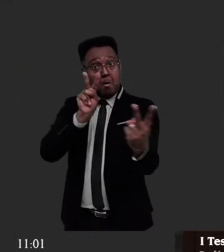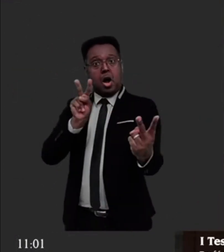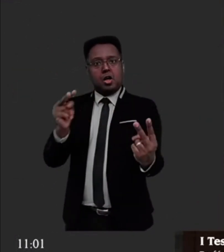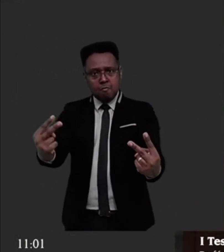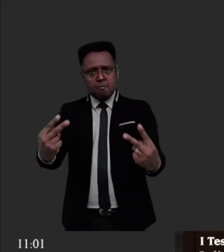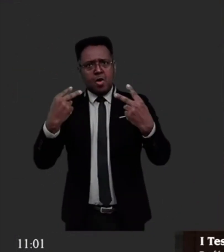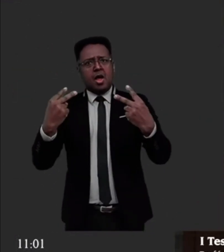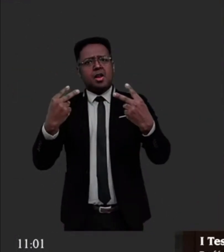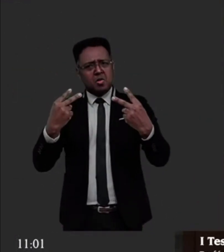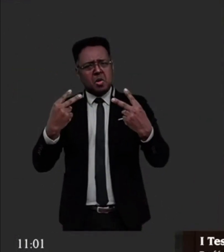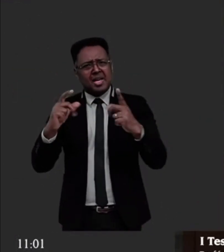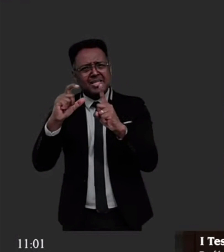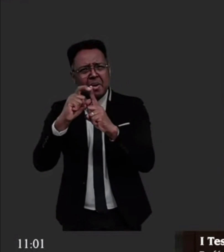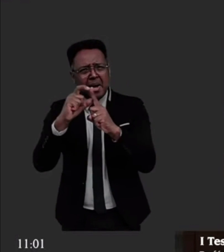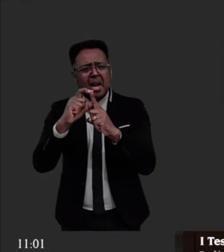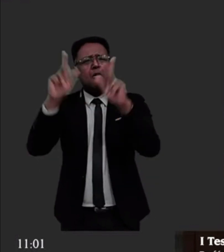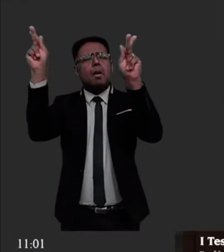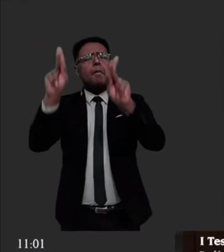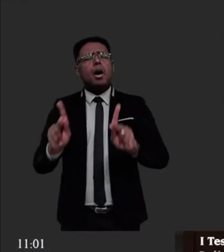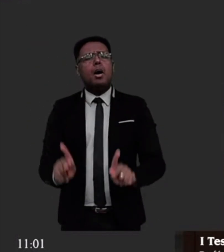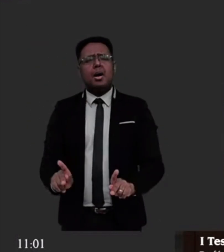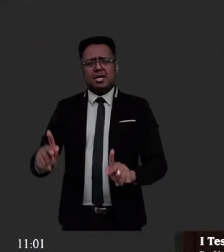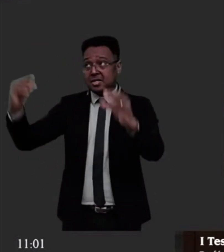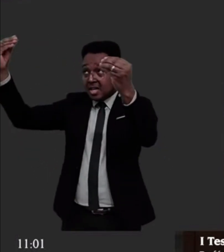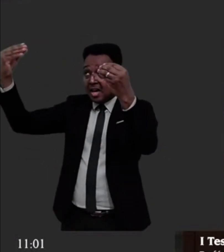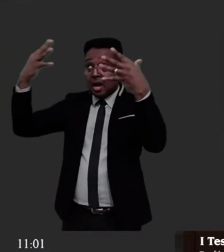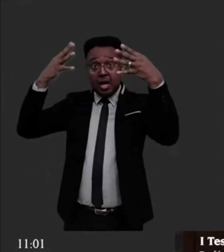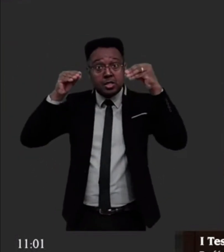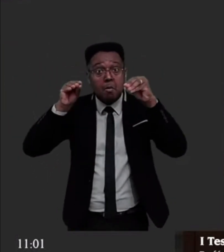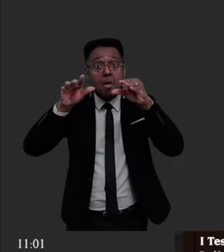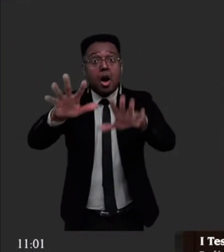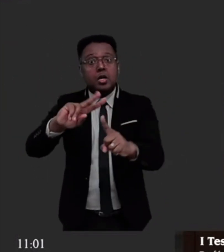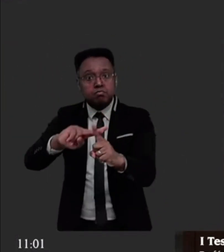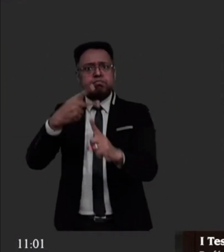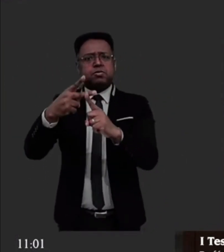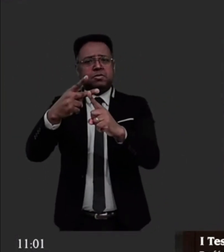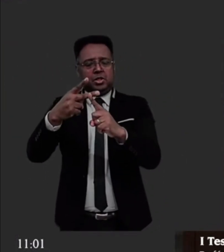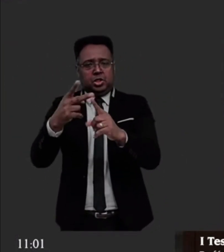a graça e a paz com Deus, irmão.